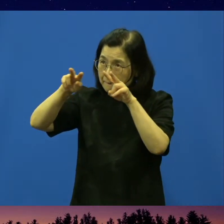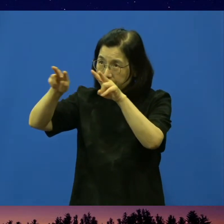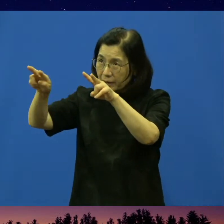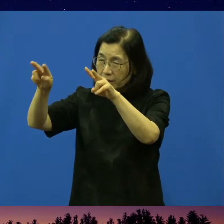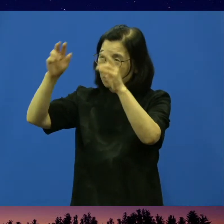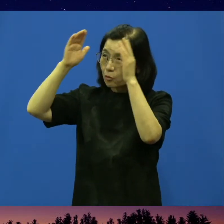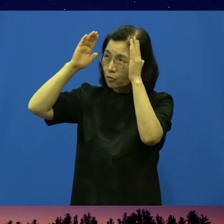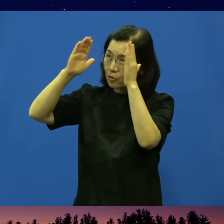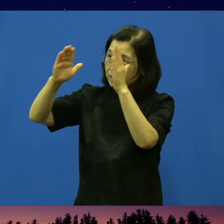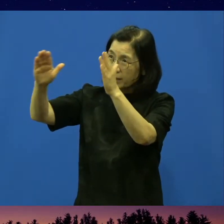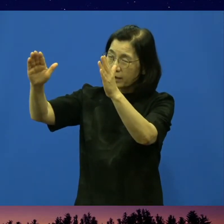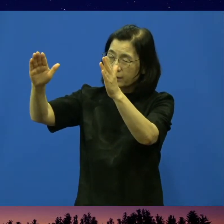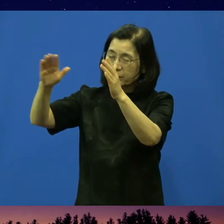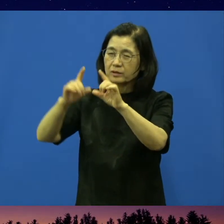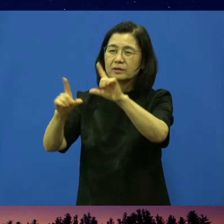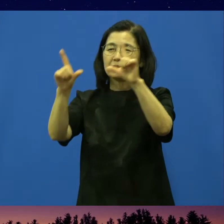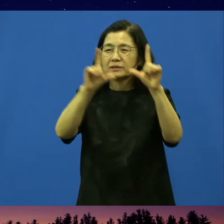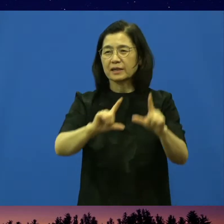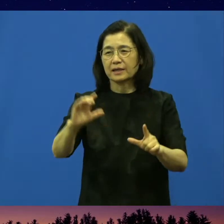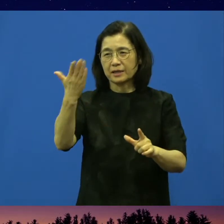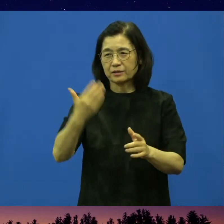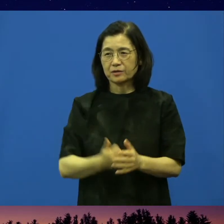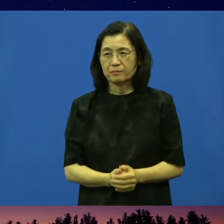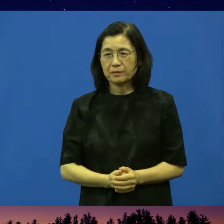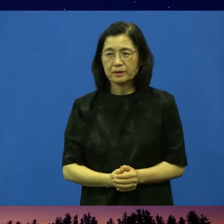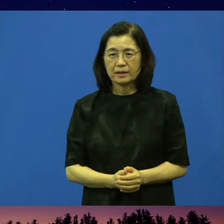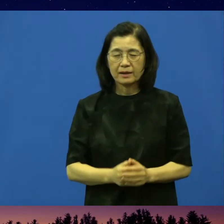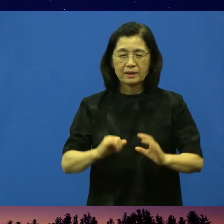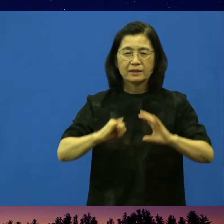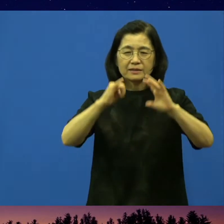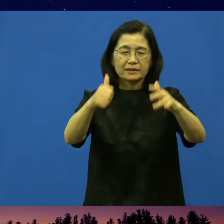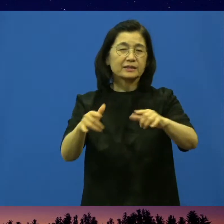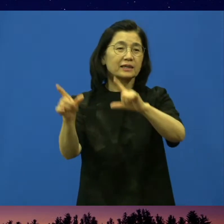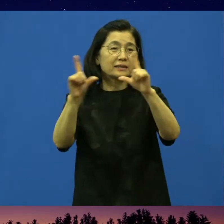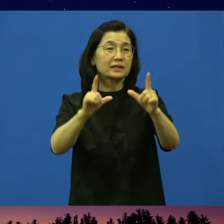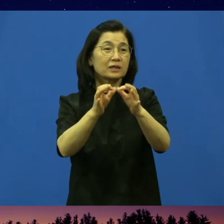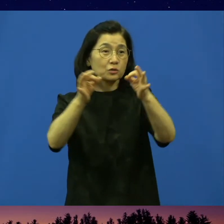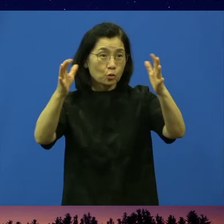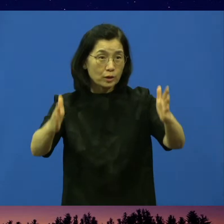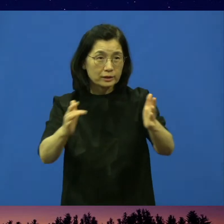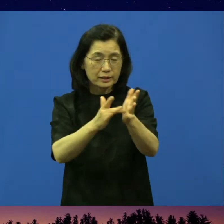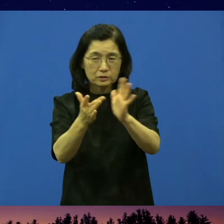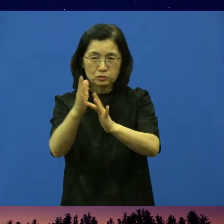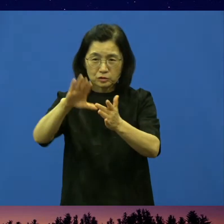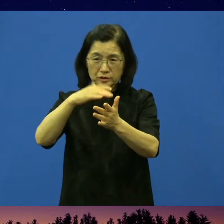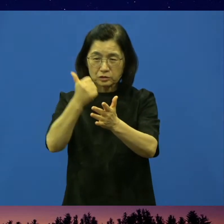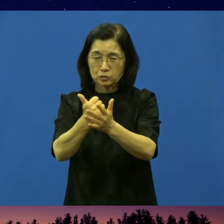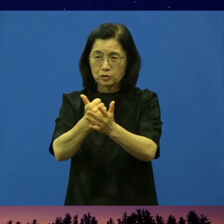그래서 여러분, 우리는 계속 뭘 바라봐야 돼요? 예수 그리스도를 바라봐야 돼요.